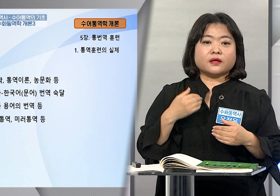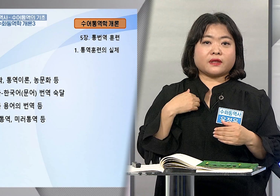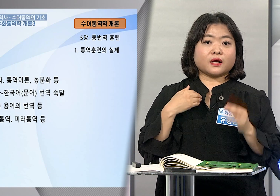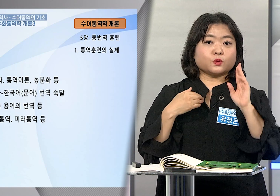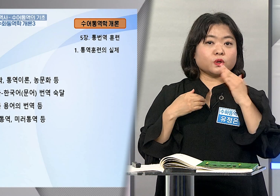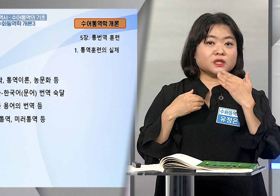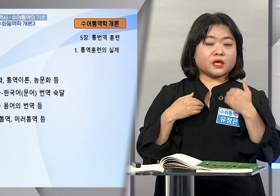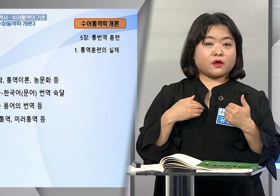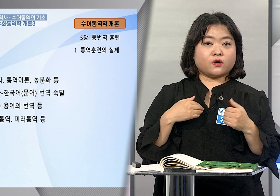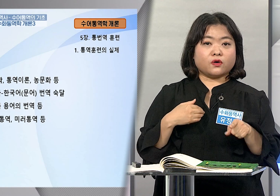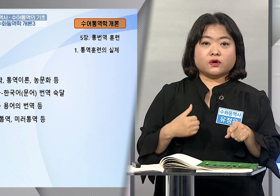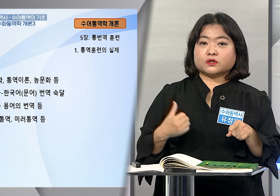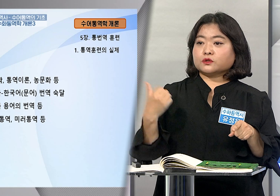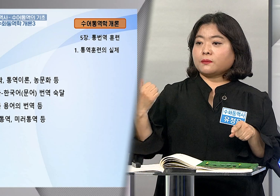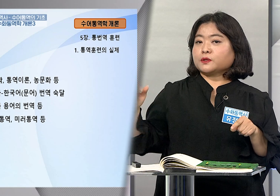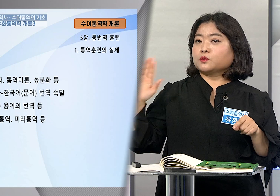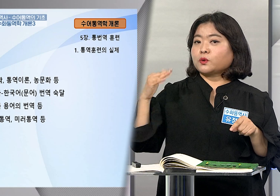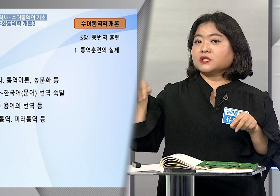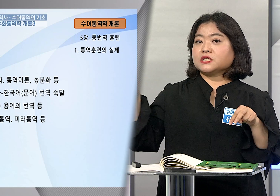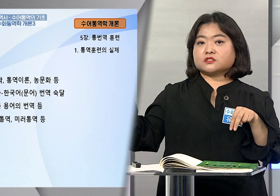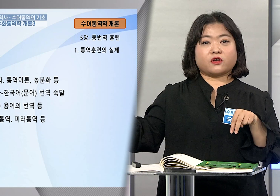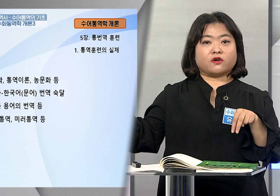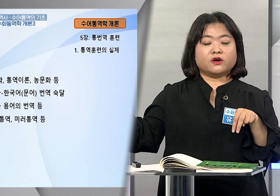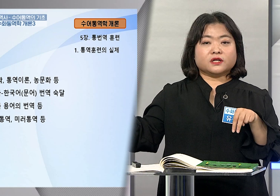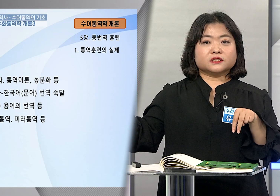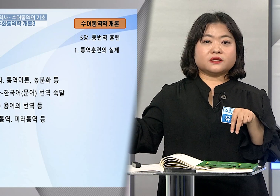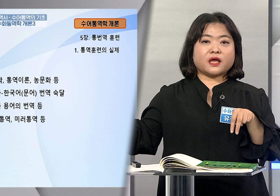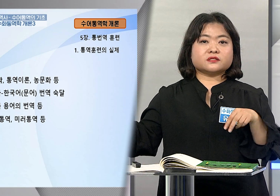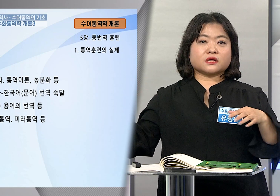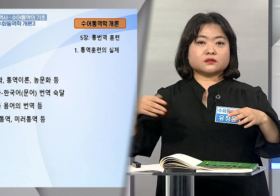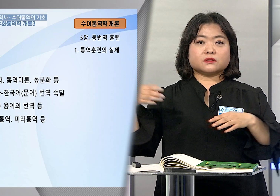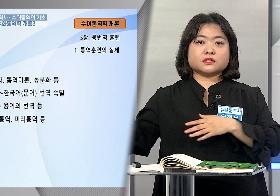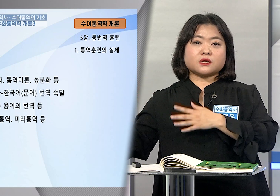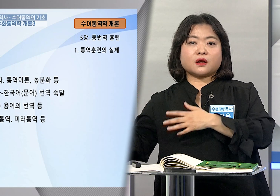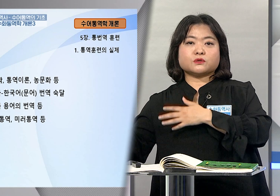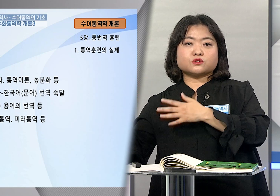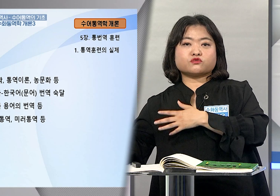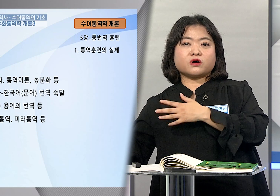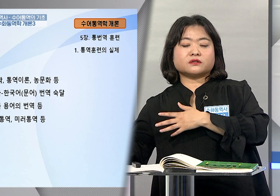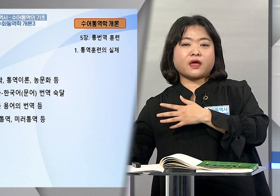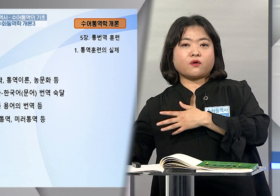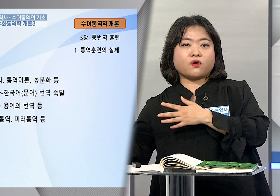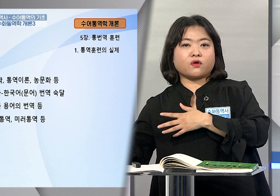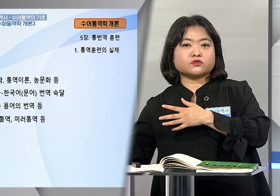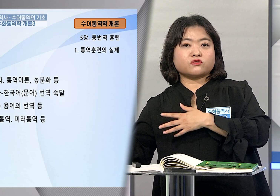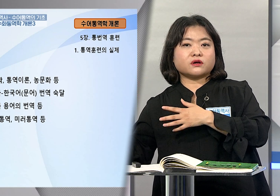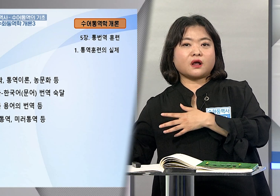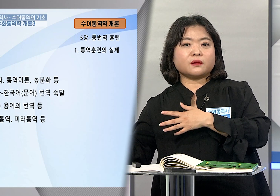내가 농인이에요. 그리고 옆에도 농인이 있어요. 근데 이제 이 사람이 수화를 해요. 수화를